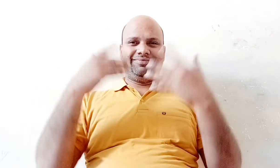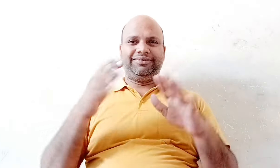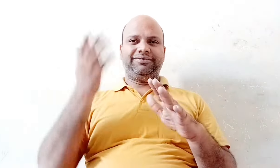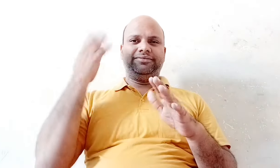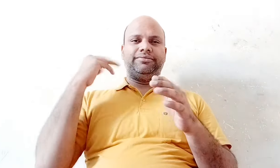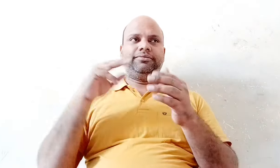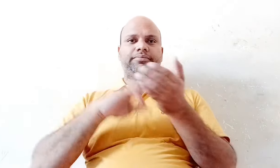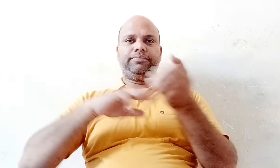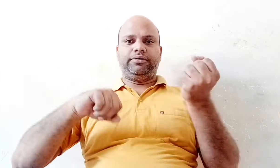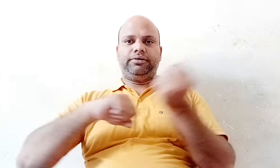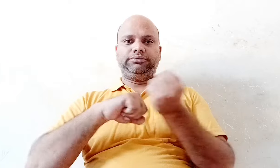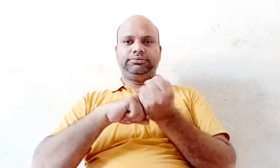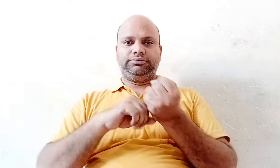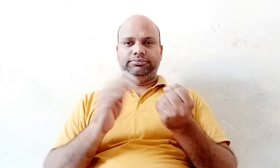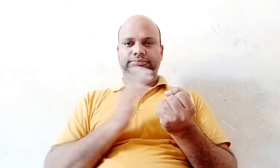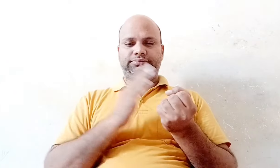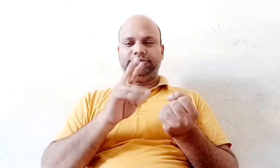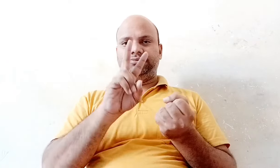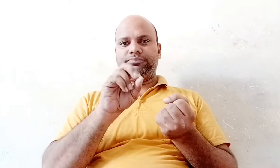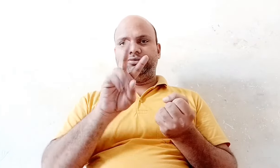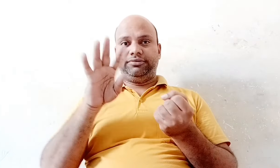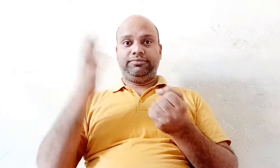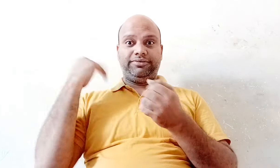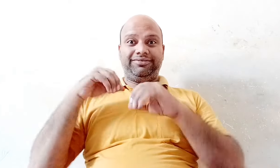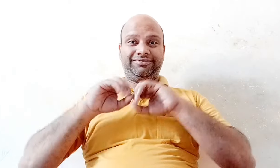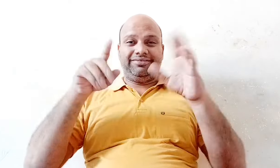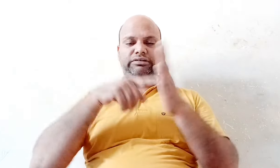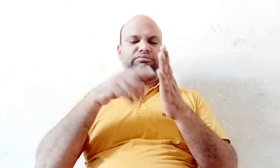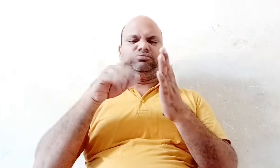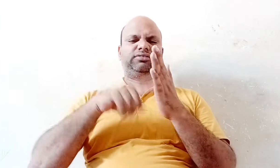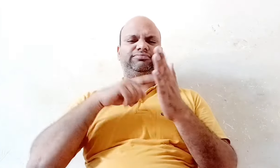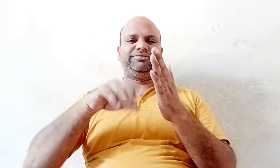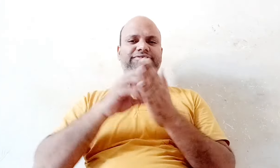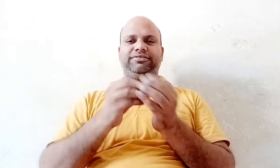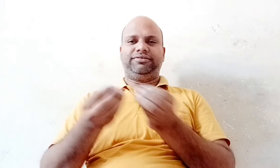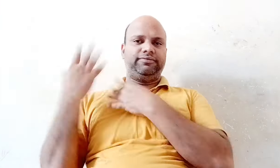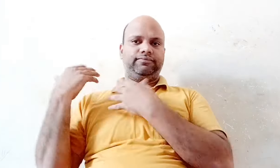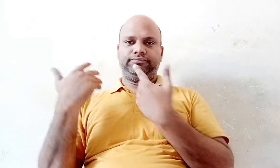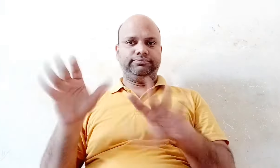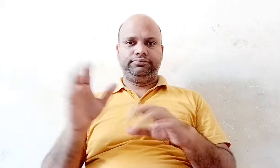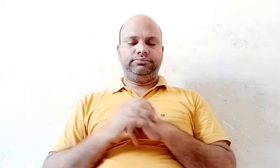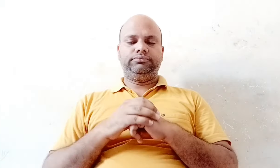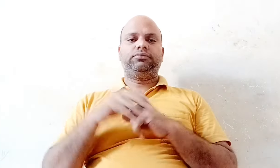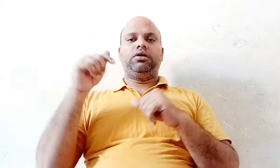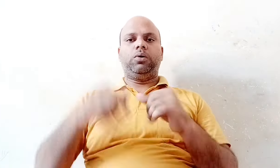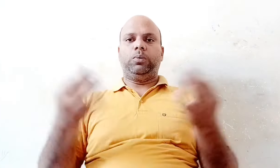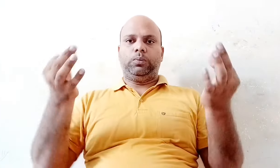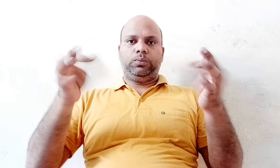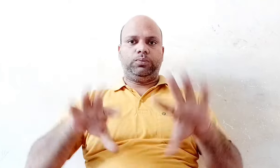Ki Antargeta Raja Ki 185 Nagariya Nikayom Ki Nikayavara Vinapata Kula Safai Karmakariom